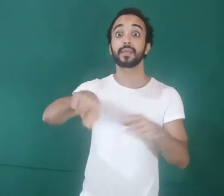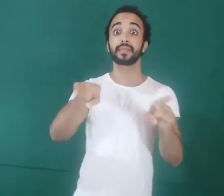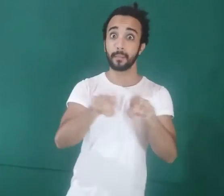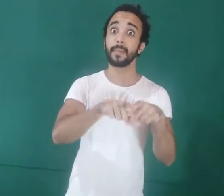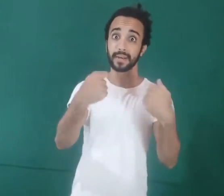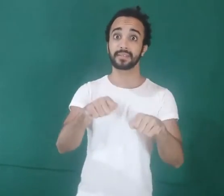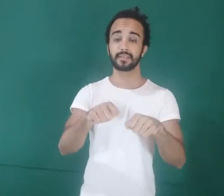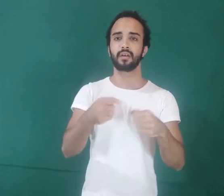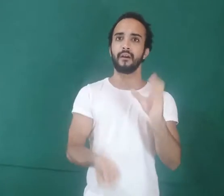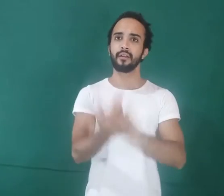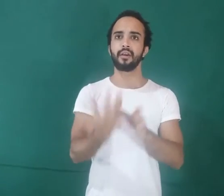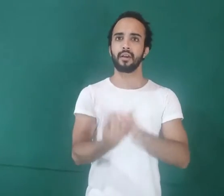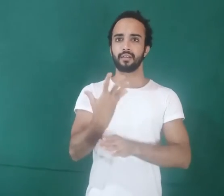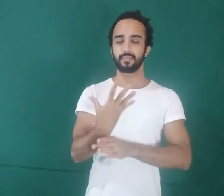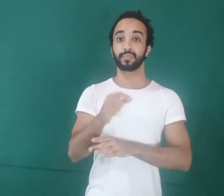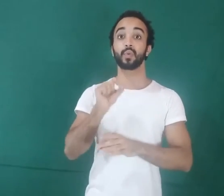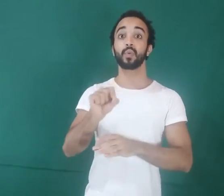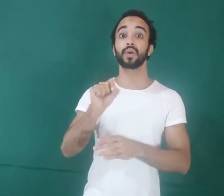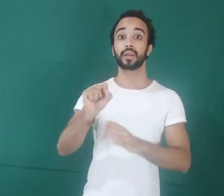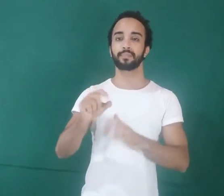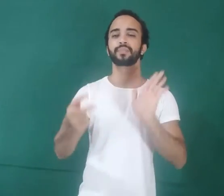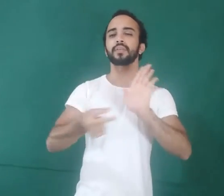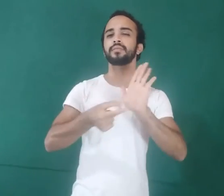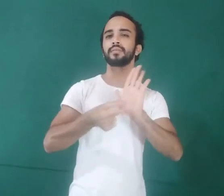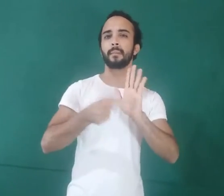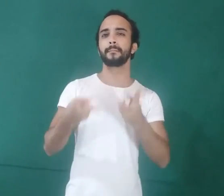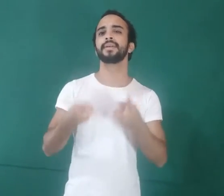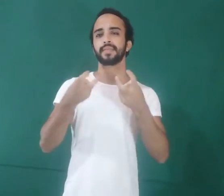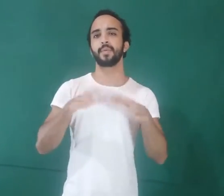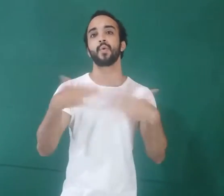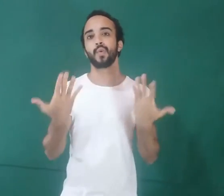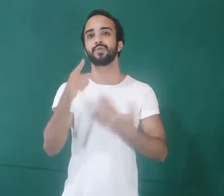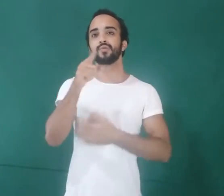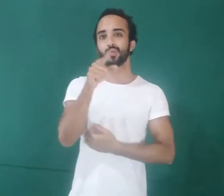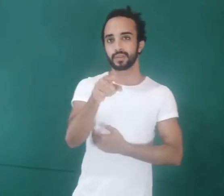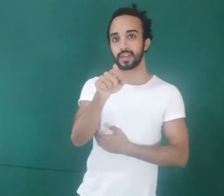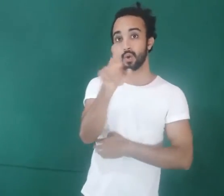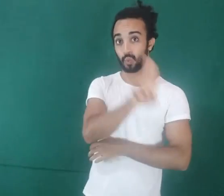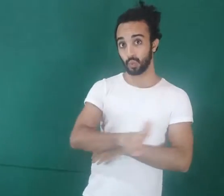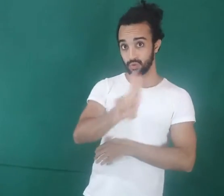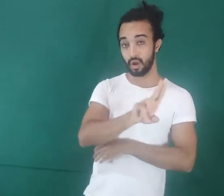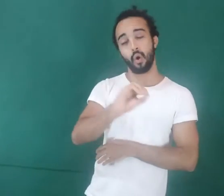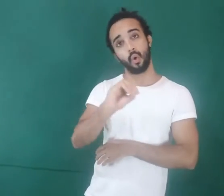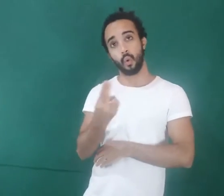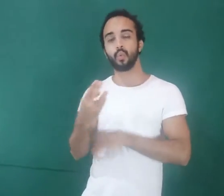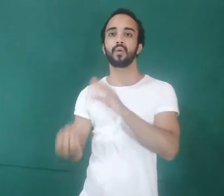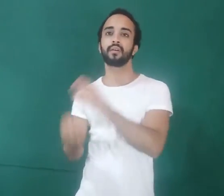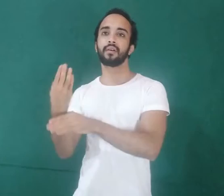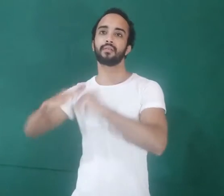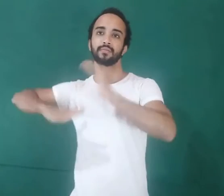que ser criadora. E essas plataformas, elas percebem quando você é usuária e quando você é criadora. Por exemplo, o Instagram lançou o